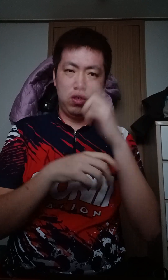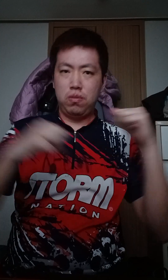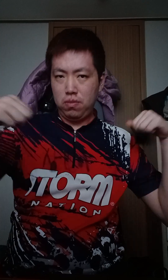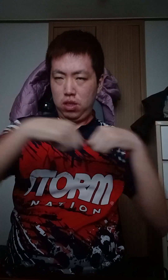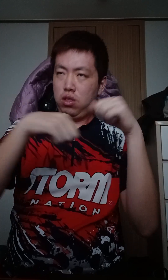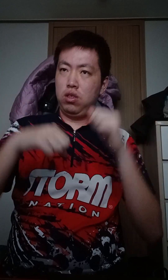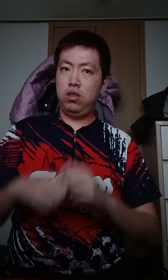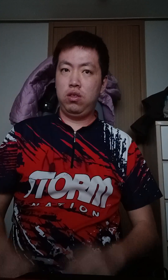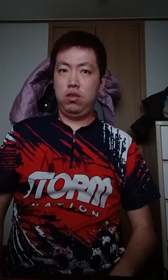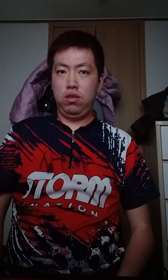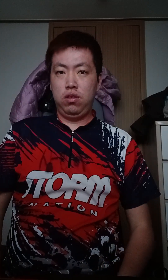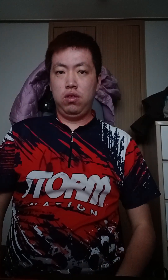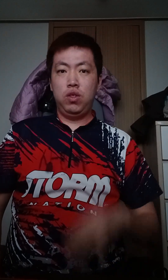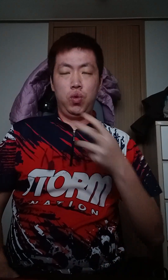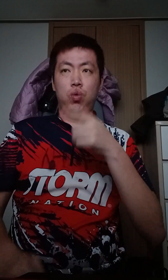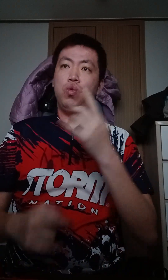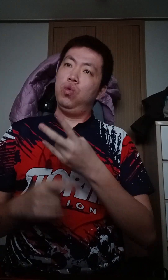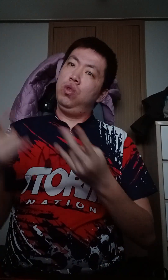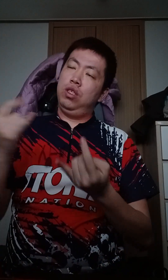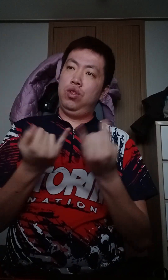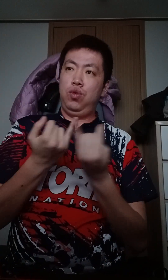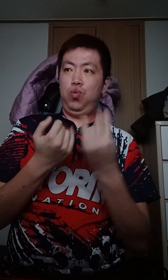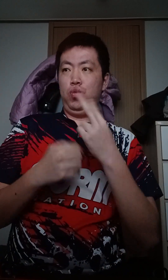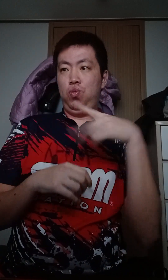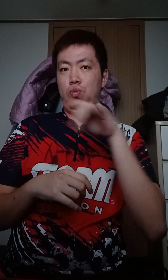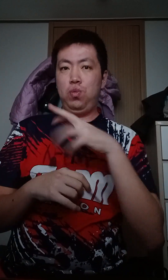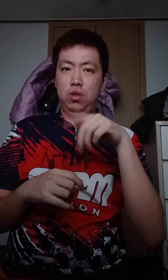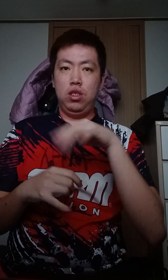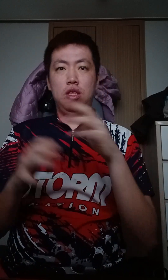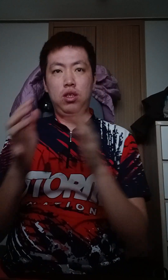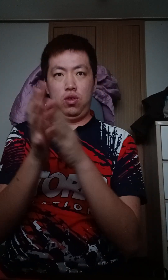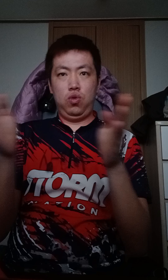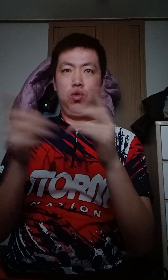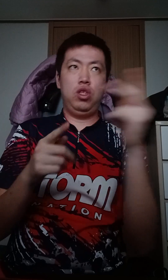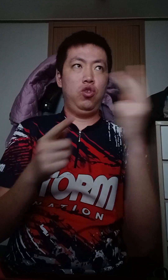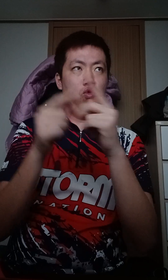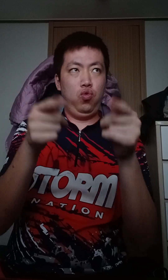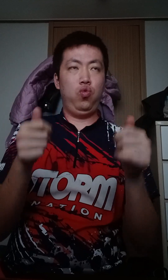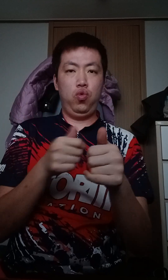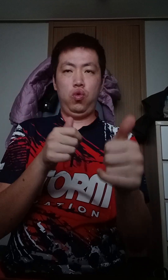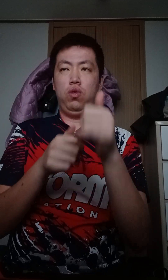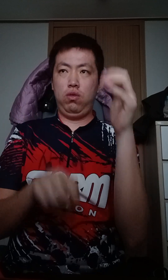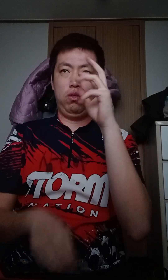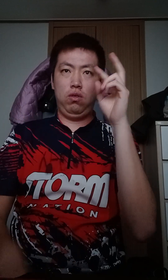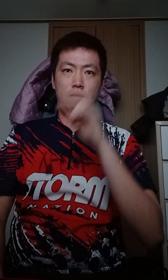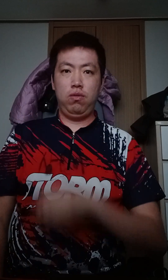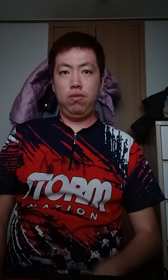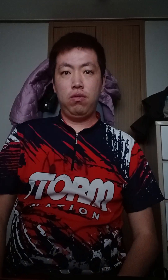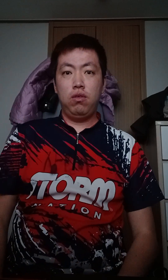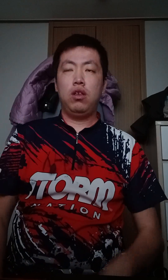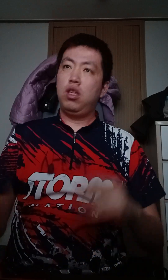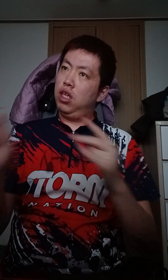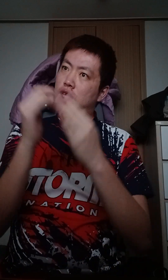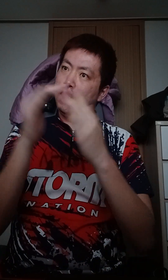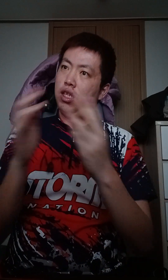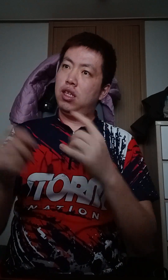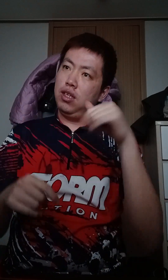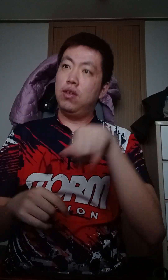들이받습니다. 오늘 오전 9시쯤 인천시 계양구의 한 주유소에서 벌어진 사고입니다. 70대 A씨가 몰던 학원의